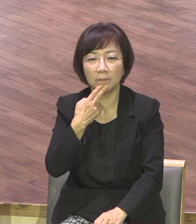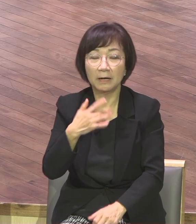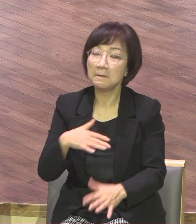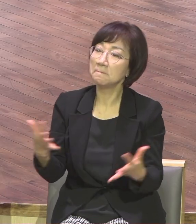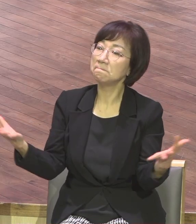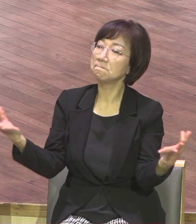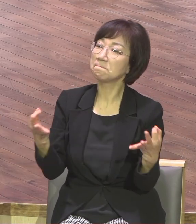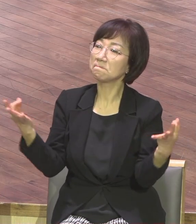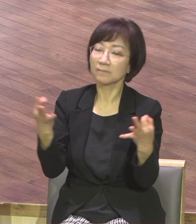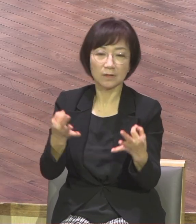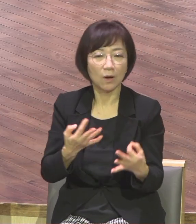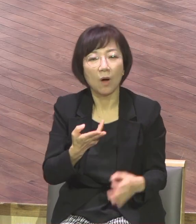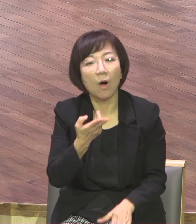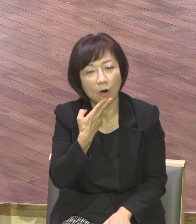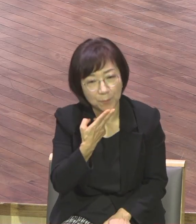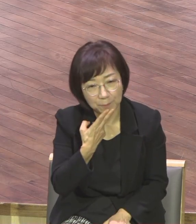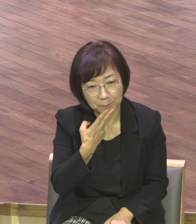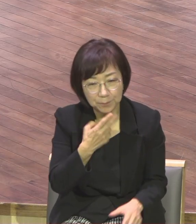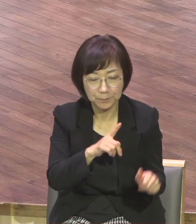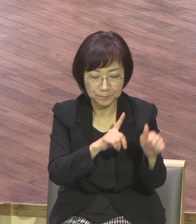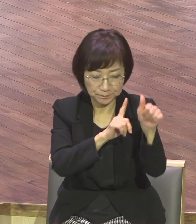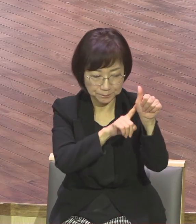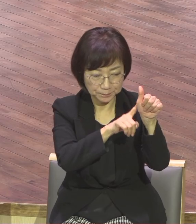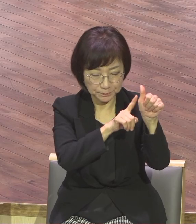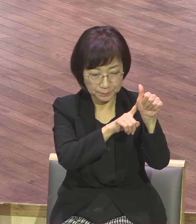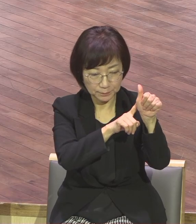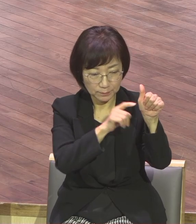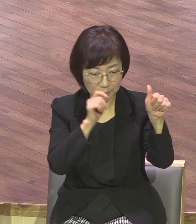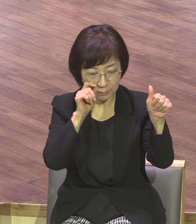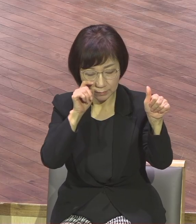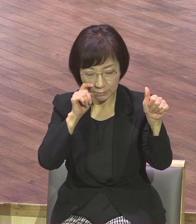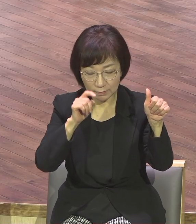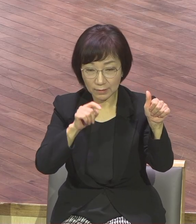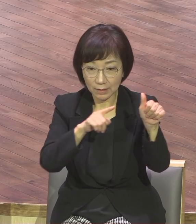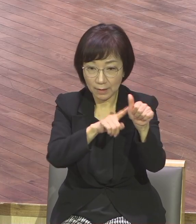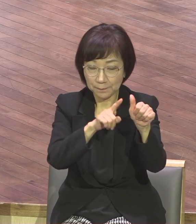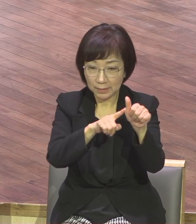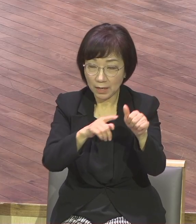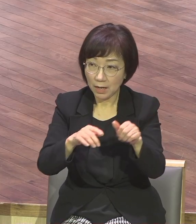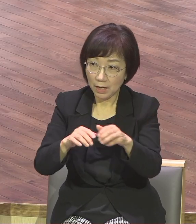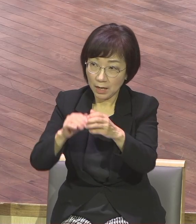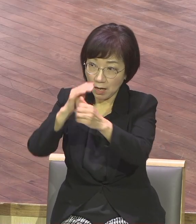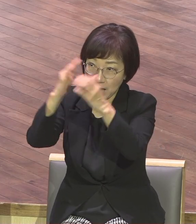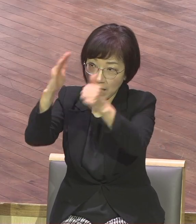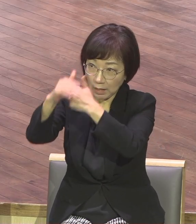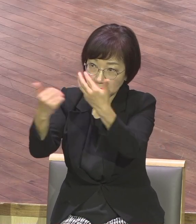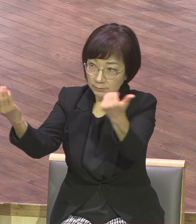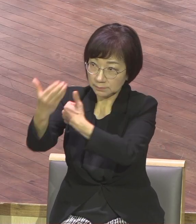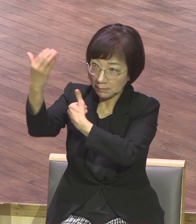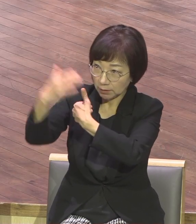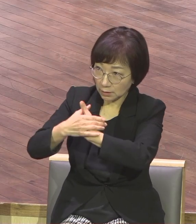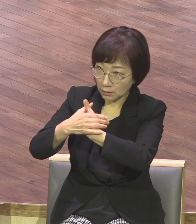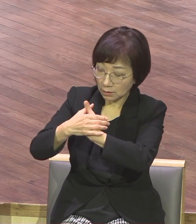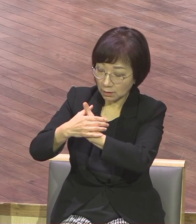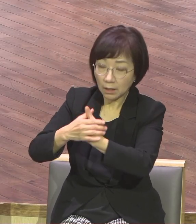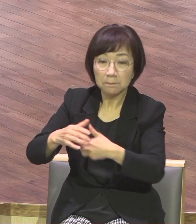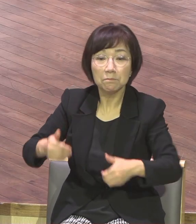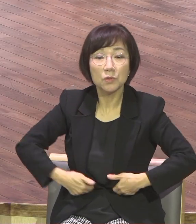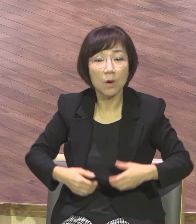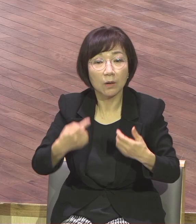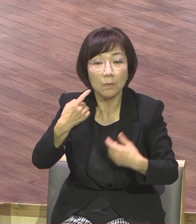아니고 골로새서 4장 2절에 보면 맡은 자들에게 구할 것은 충성이라.